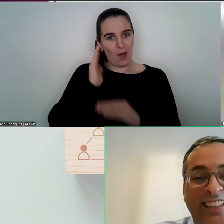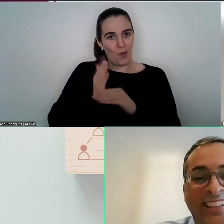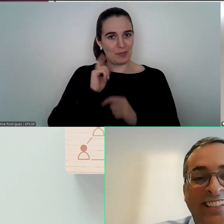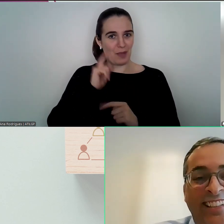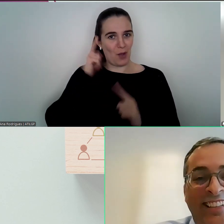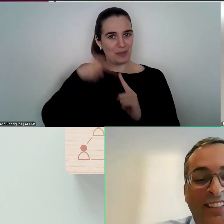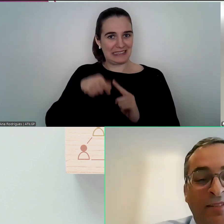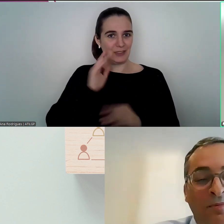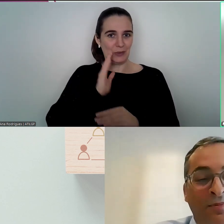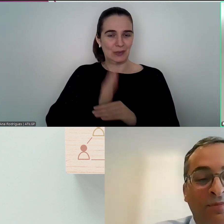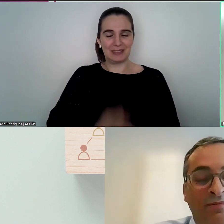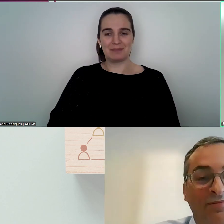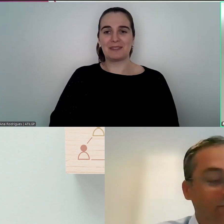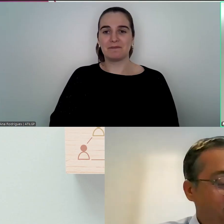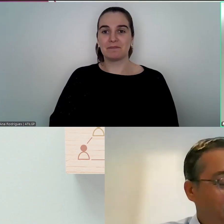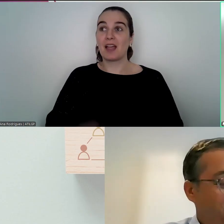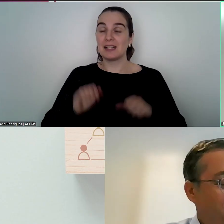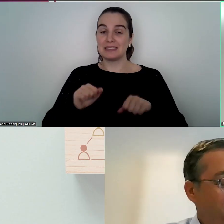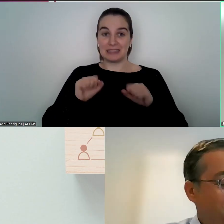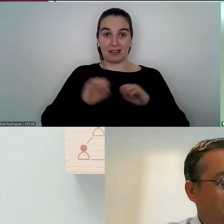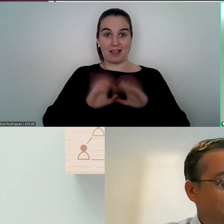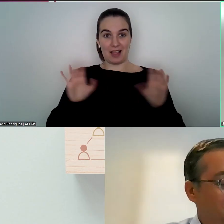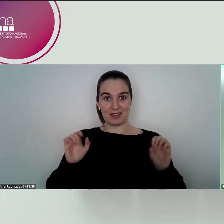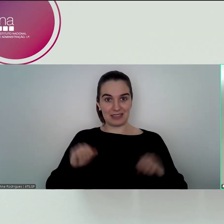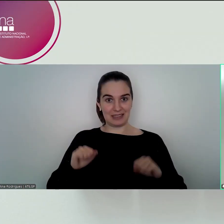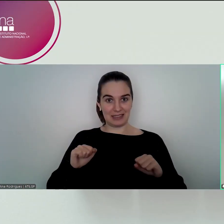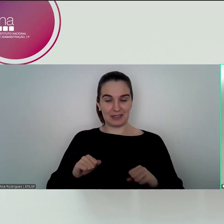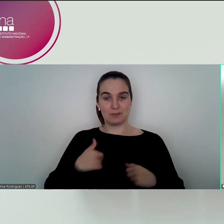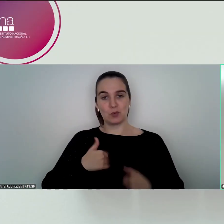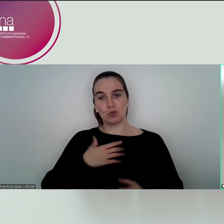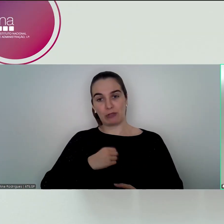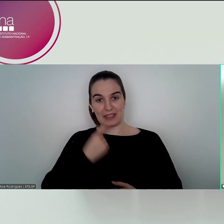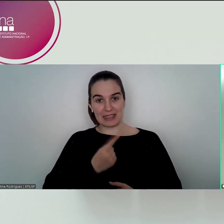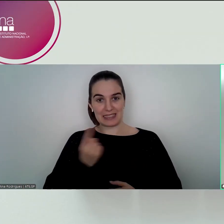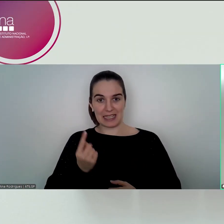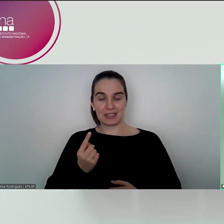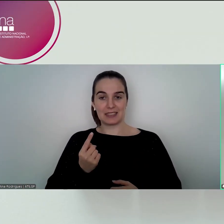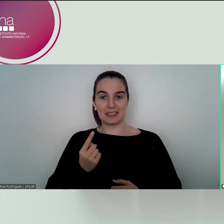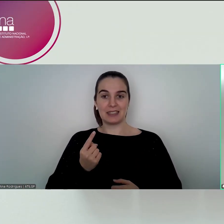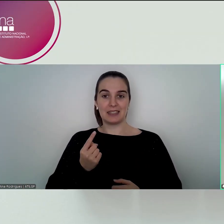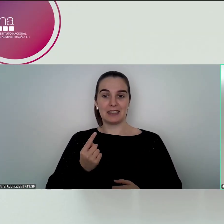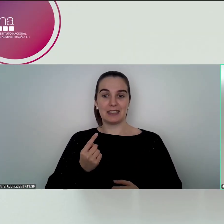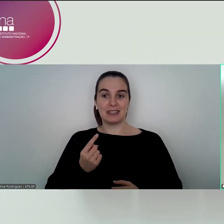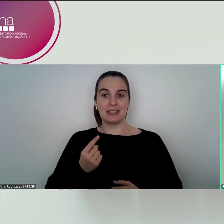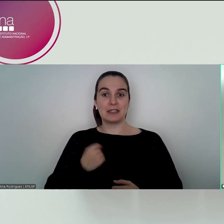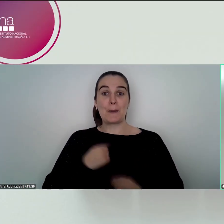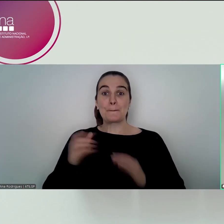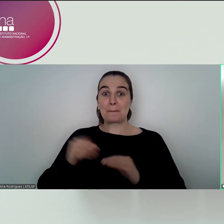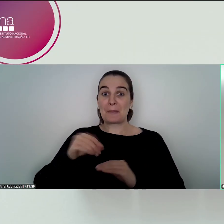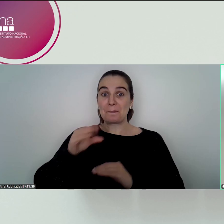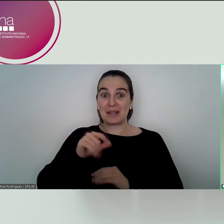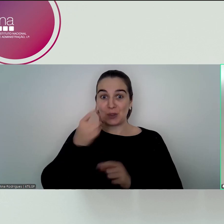webinar. Com certeza, e devo dizer que já não tenho assim muito a acrescentar